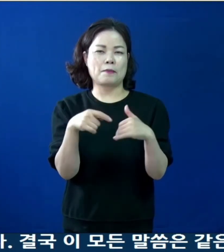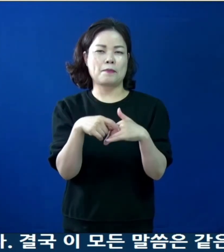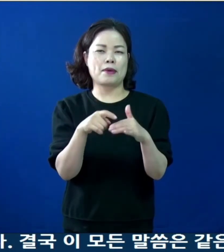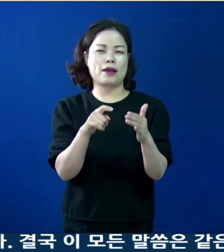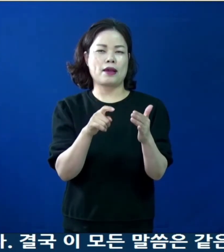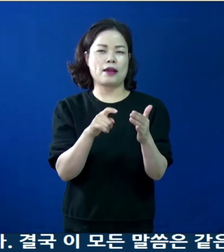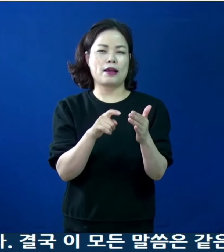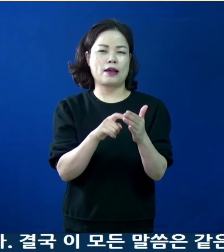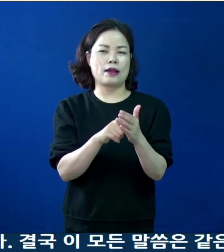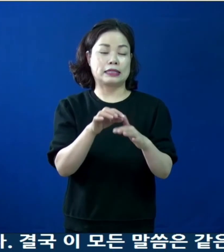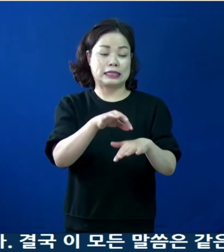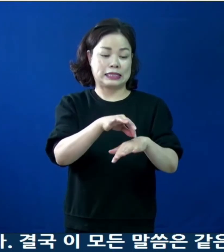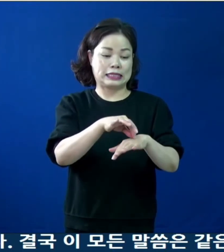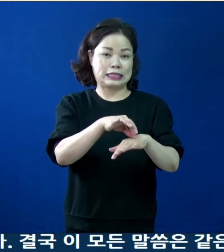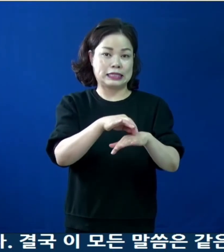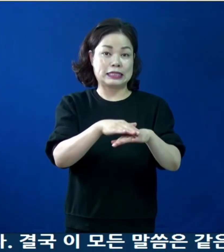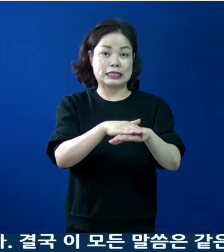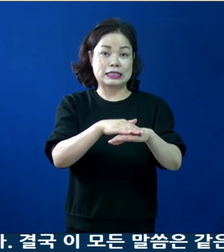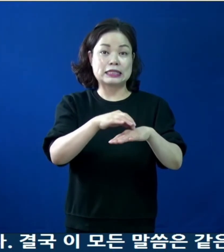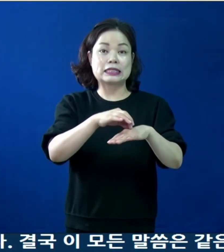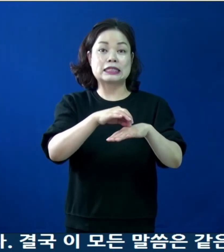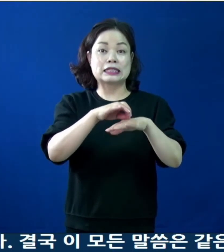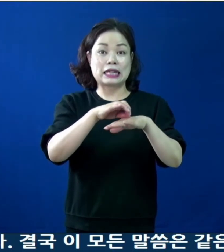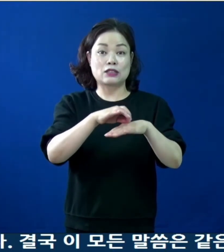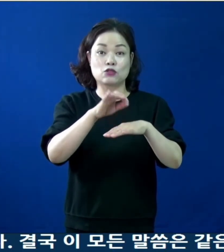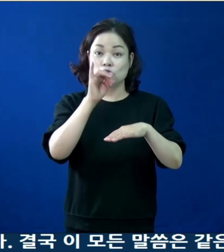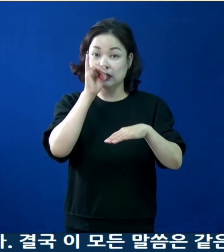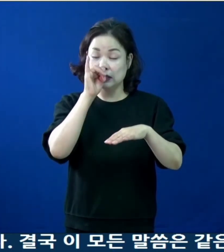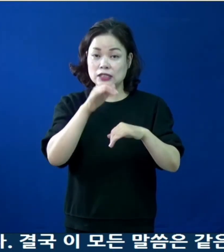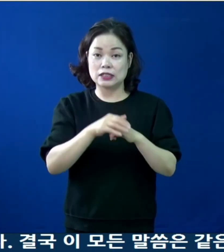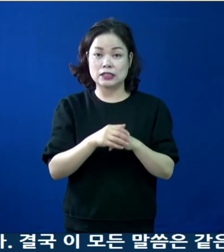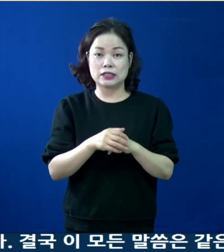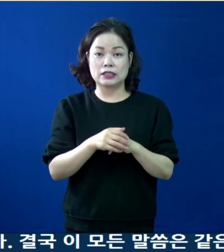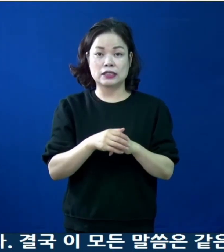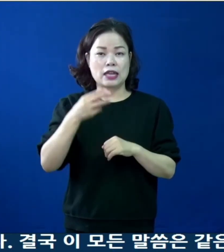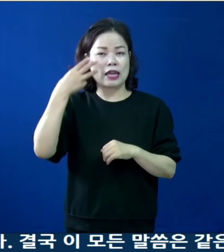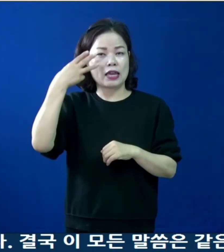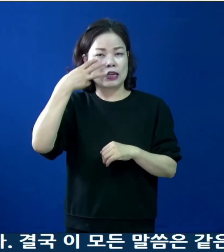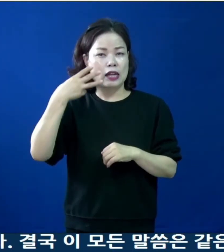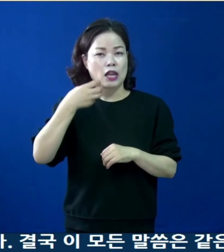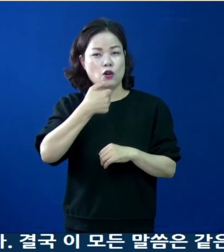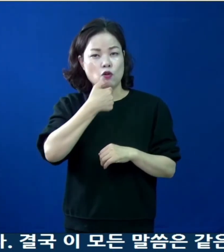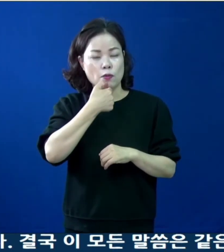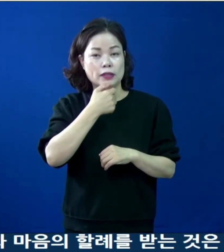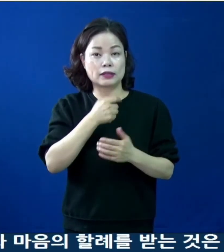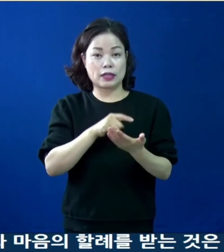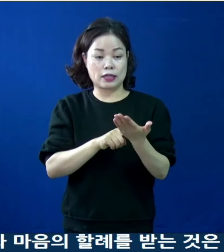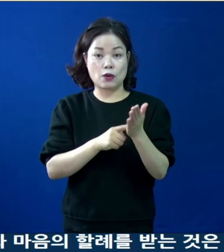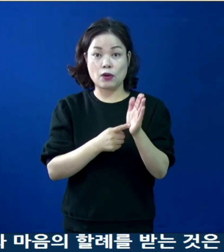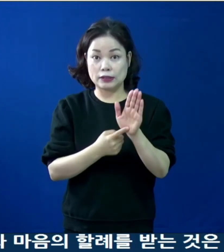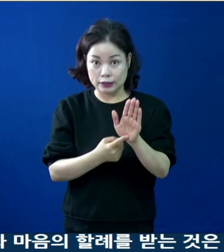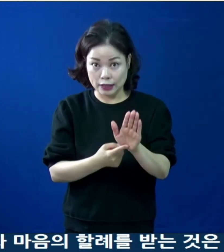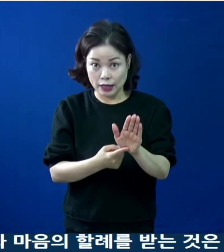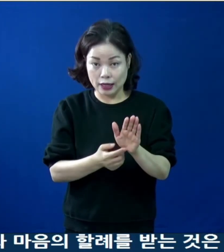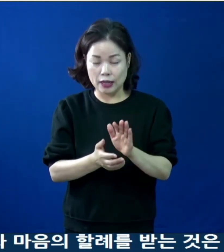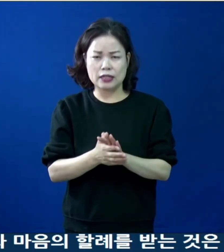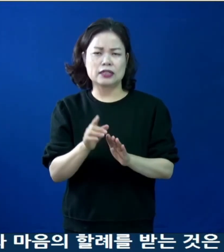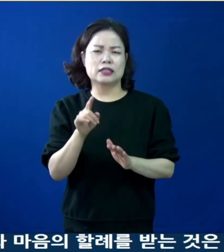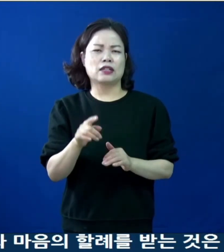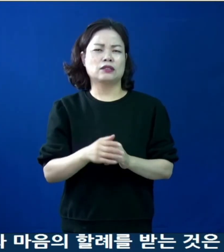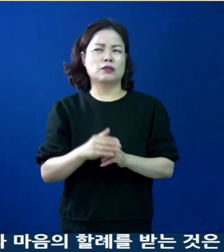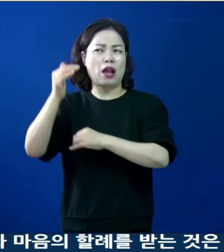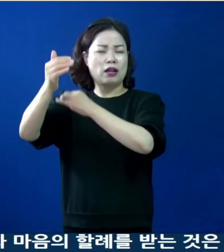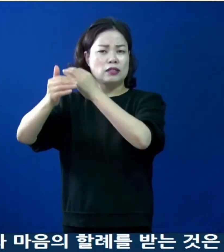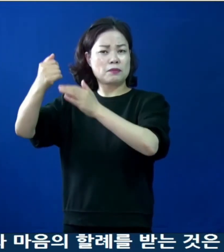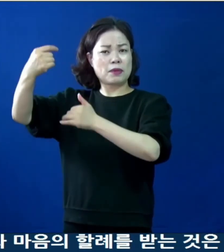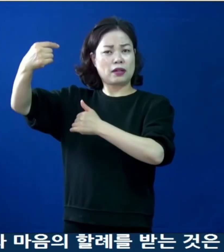마음의 가죽이라는 것이 있다고 합니다. 예레미야와 로마서의 말씀에 이 말씀이 있죠. 이것은